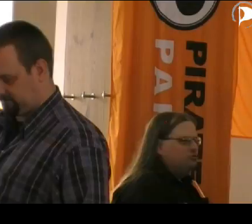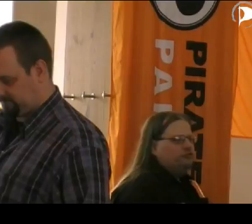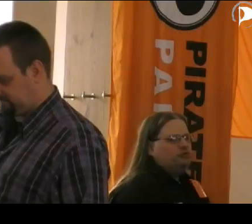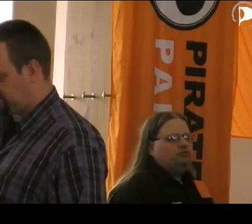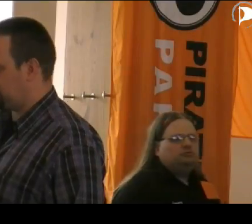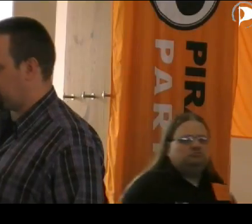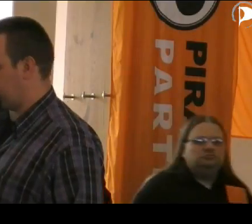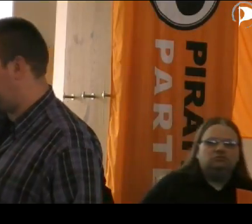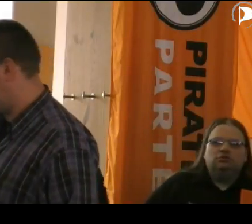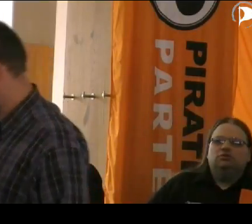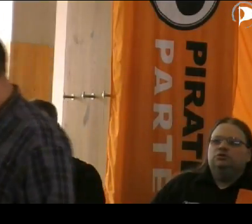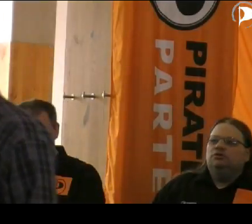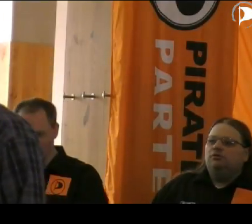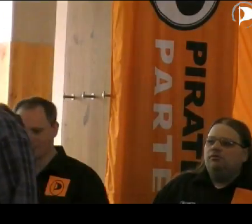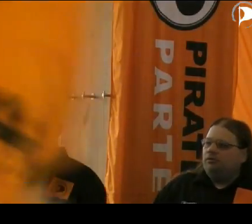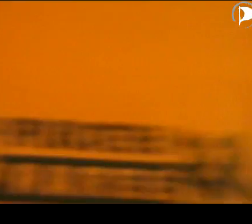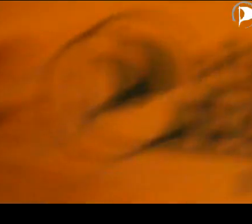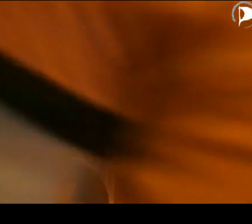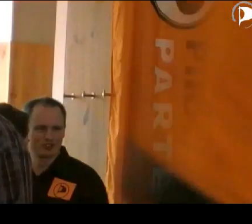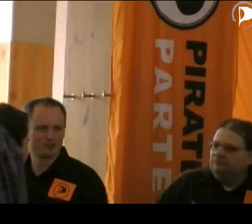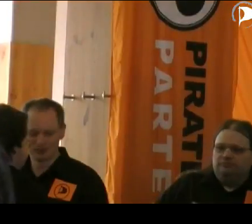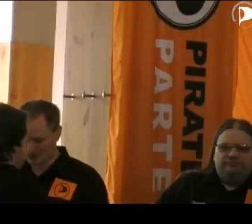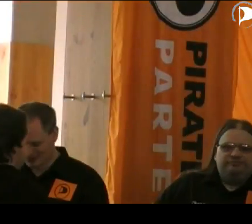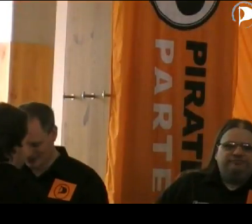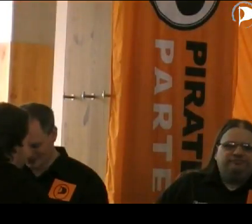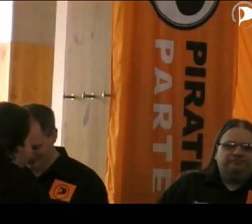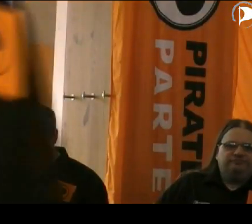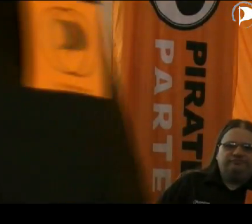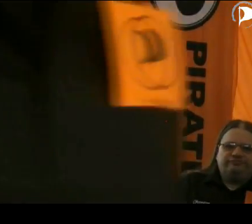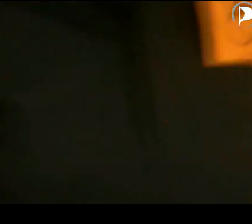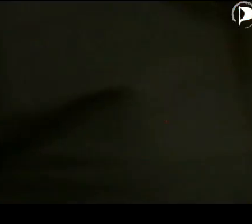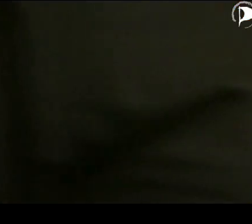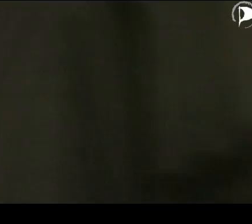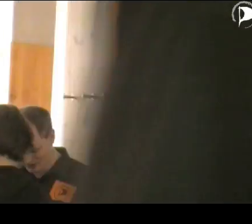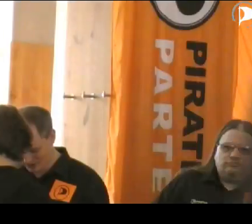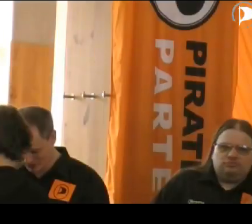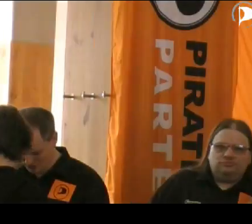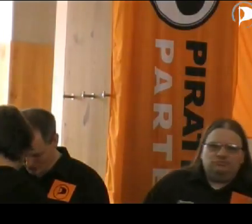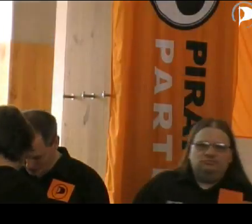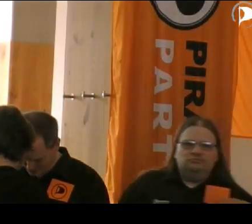und natürlich auch nicht könnt ihr mal kurz die man sich das pausen schalten